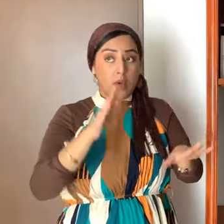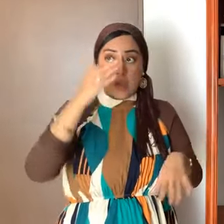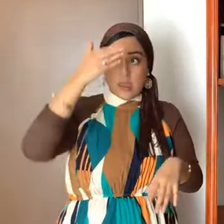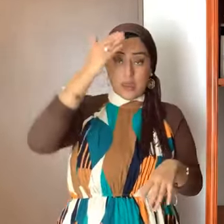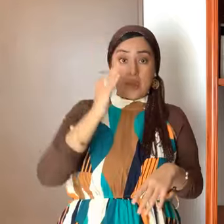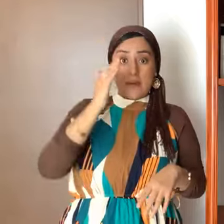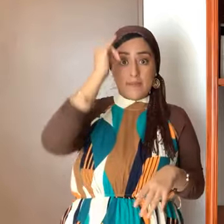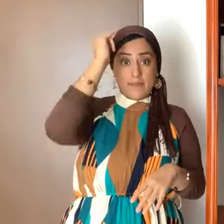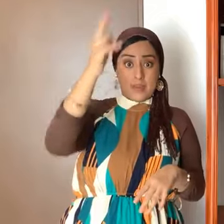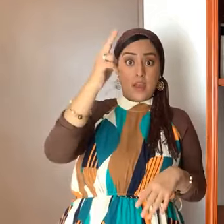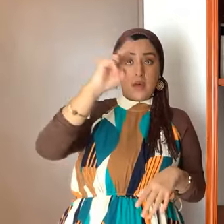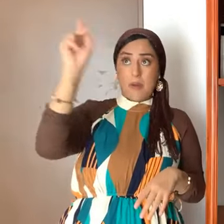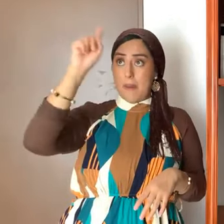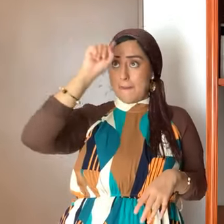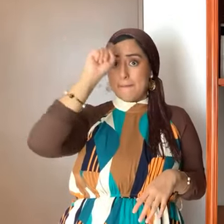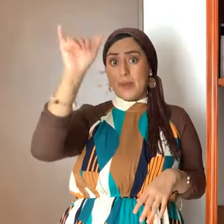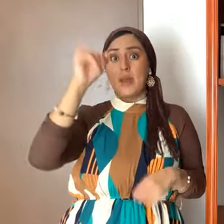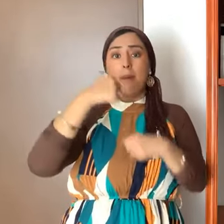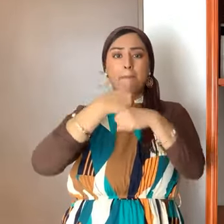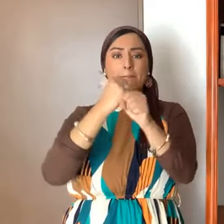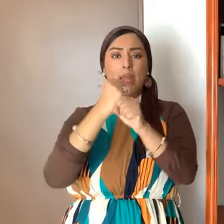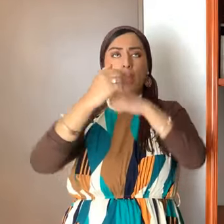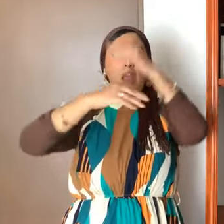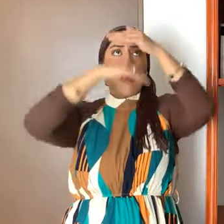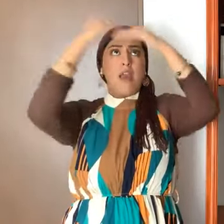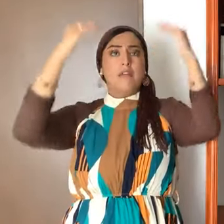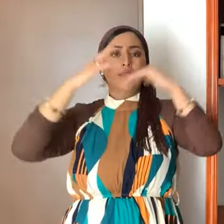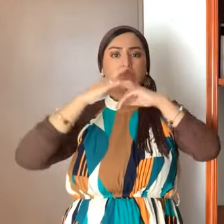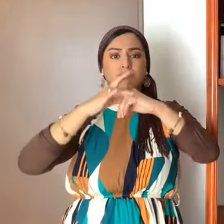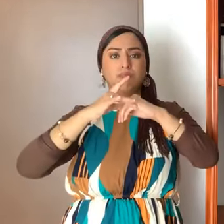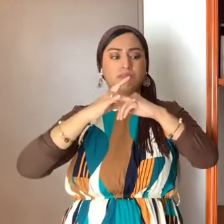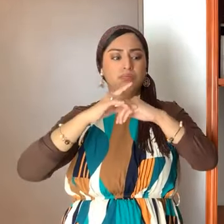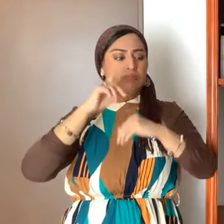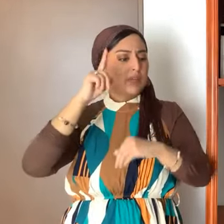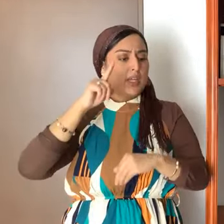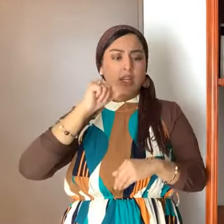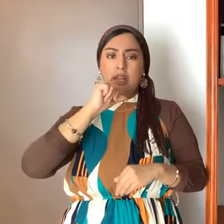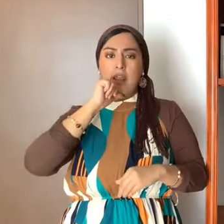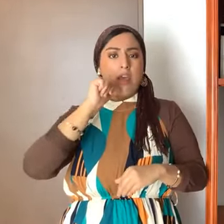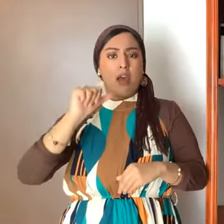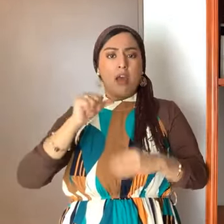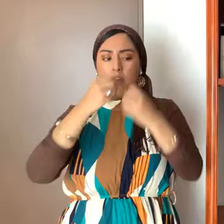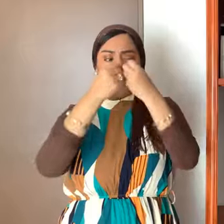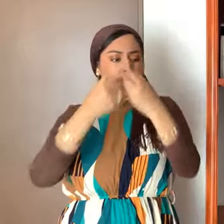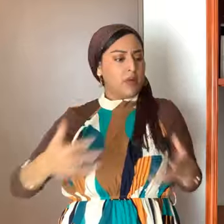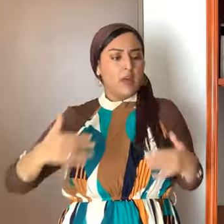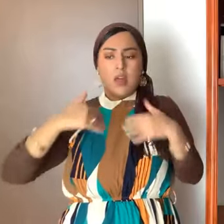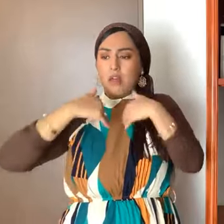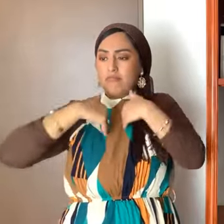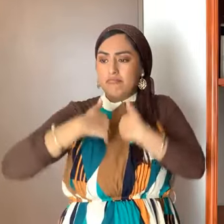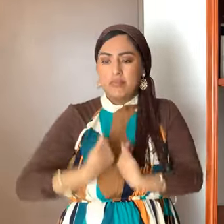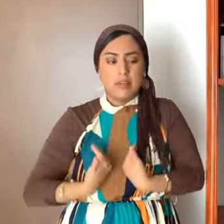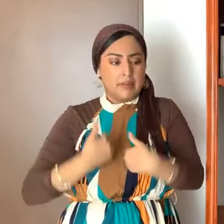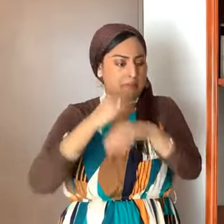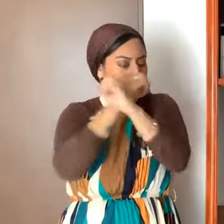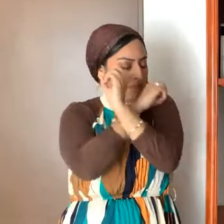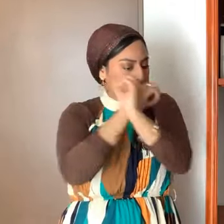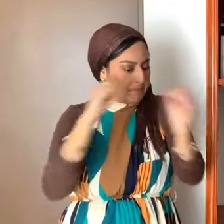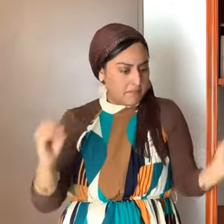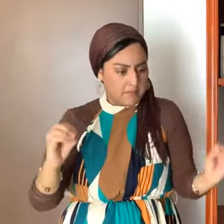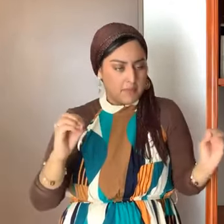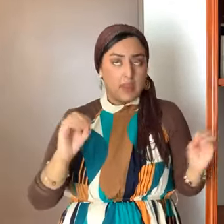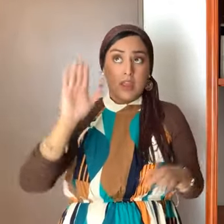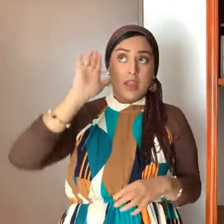Elohim eterno es Yahweh, el cual creó los confines de la tierra? No desfallece, ni se fatiga con cansancio, y